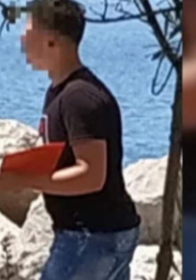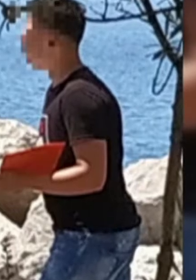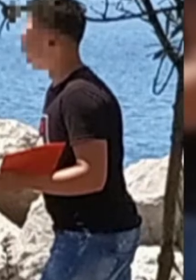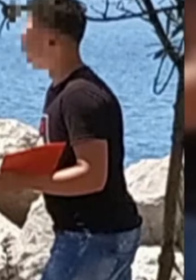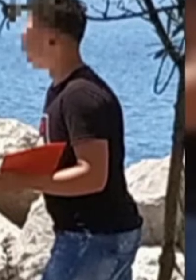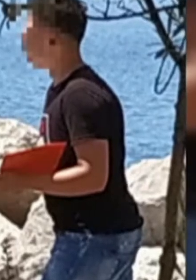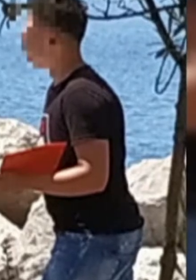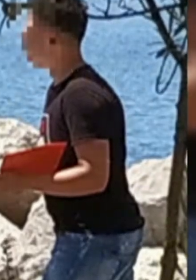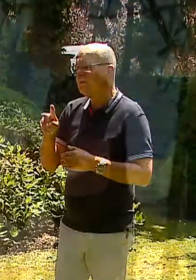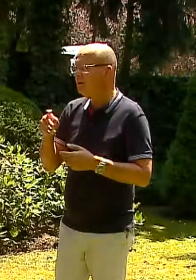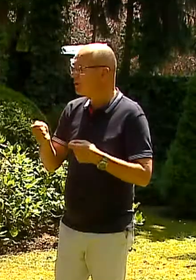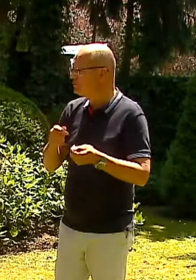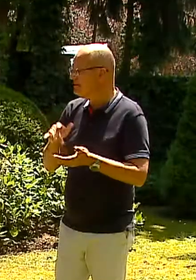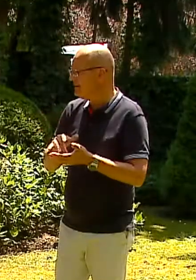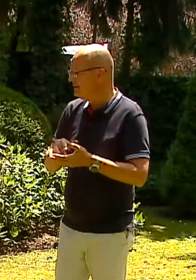Neža Mlakar.